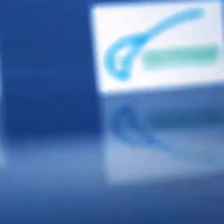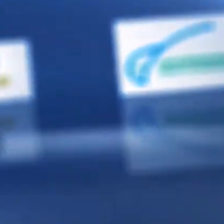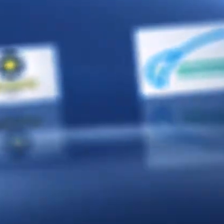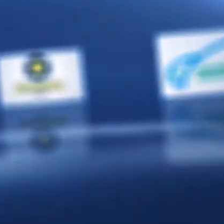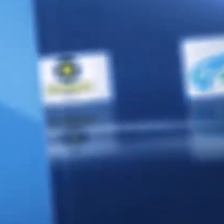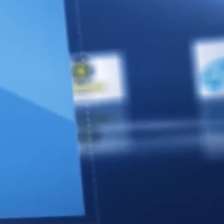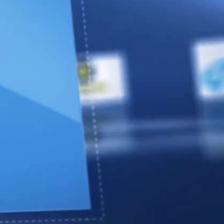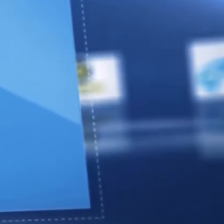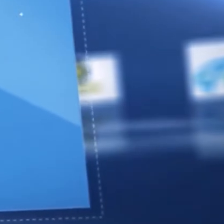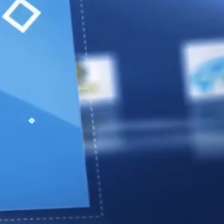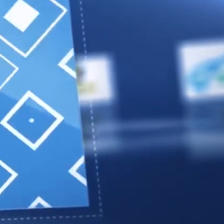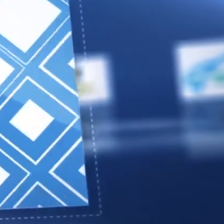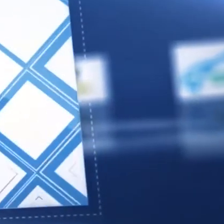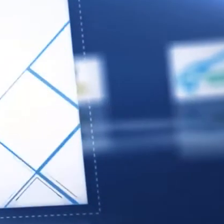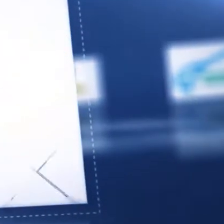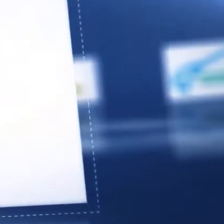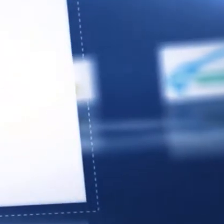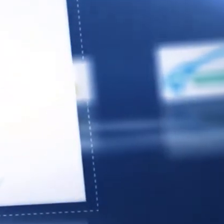Música